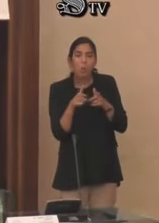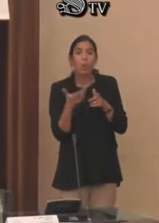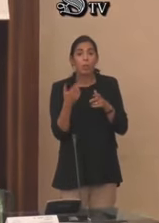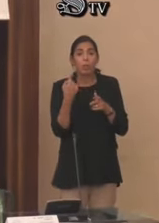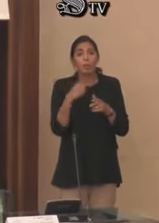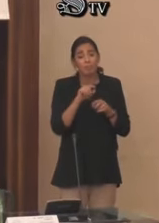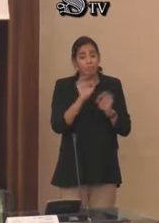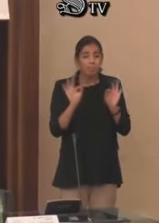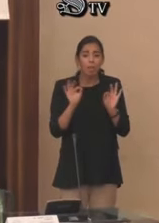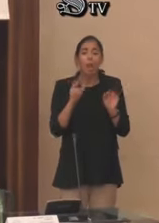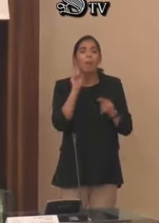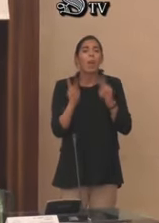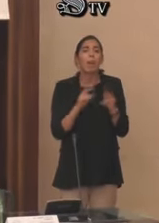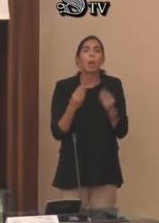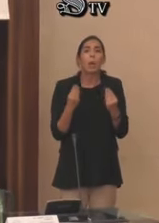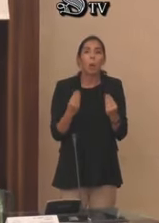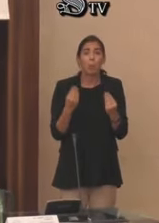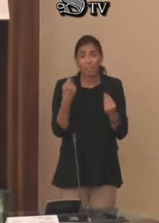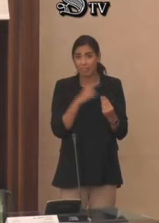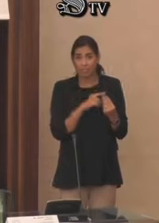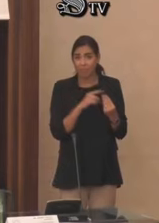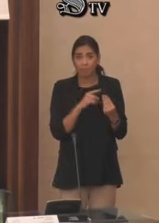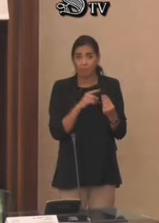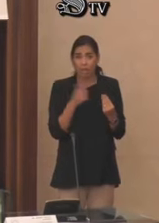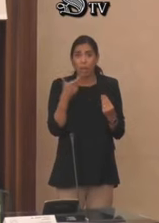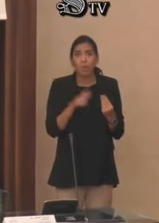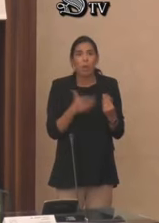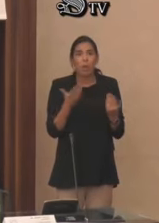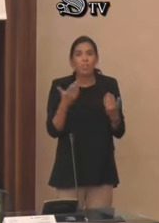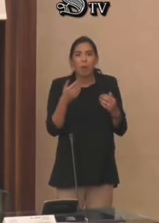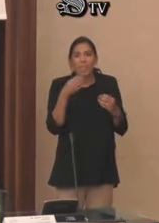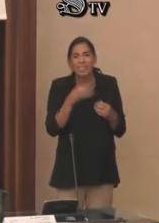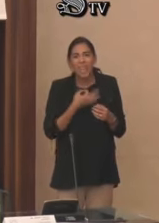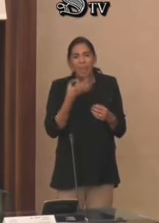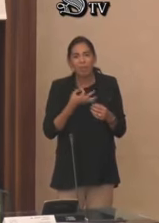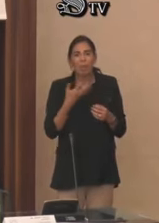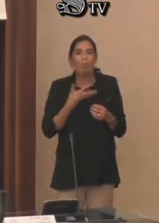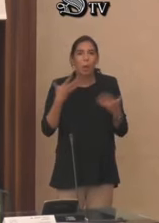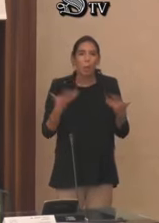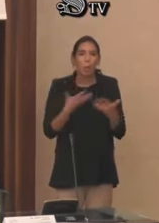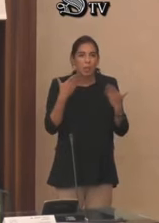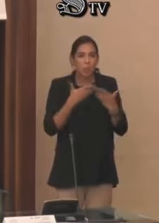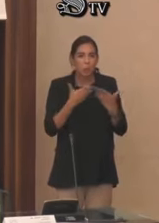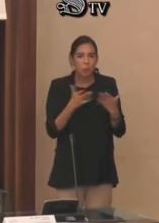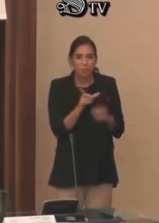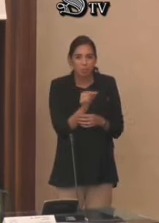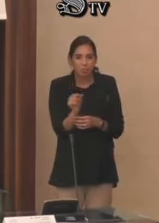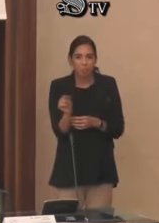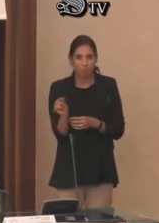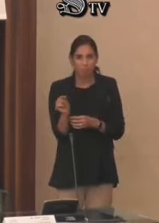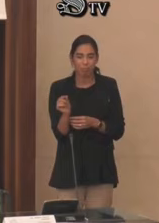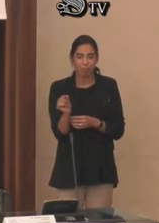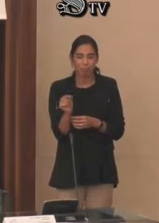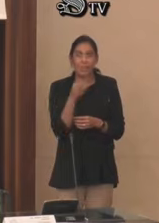valutazione perché difficilmente saranno fatti da solo, forse qualcosa per la vitamina D, ma per altre cose molto molto poco.